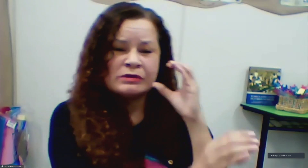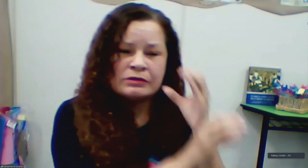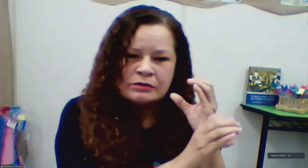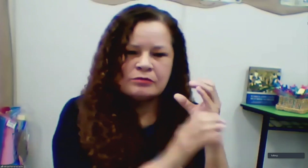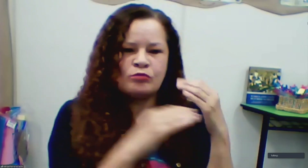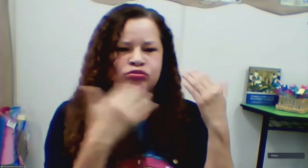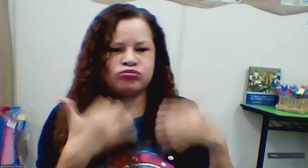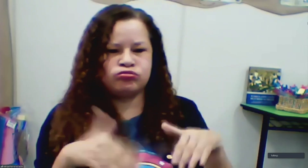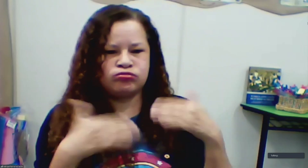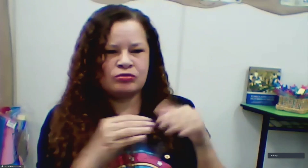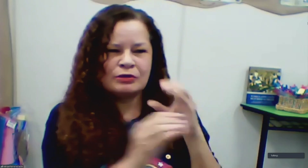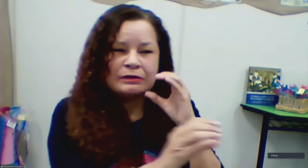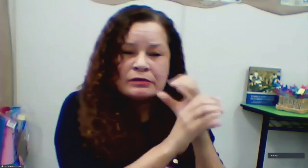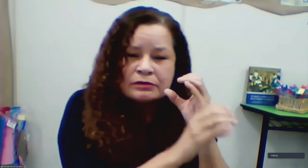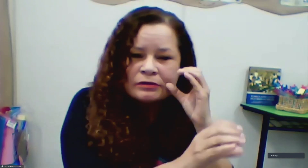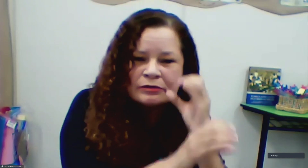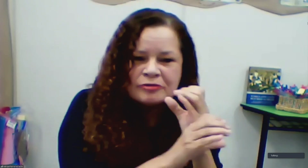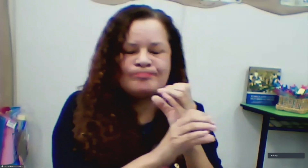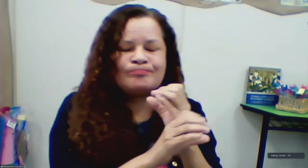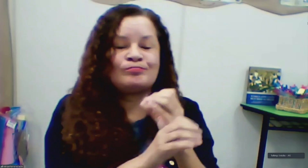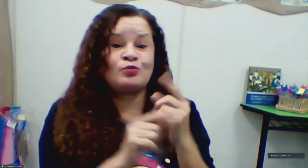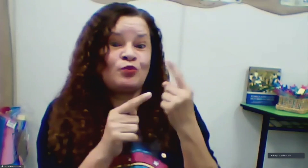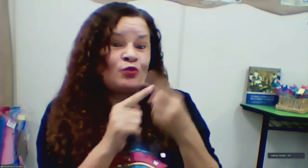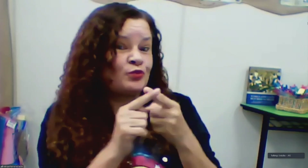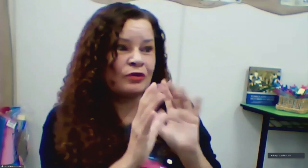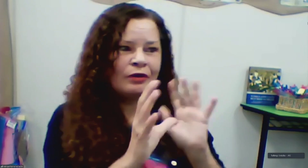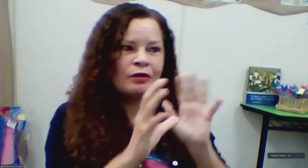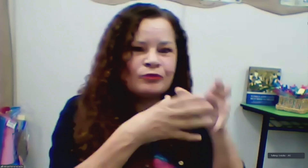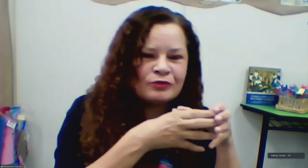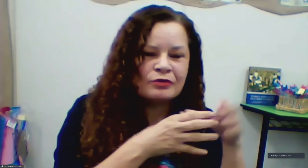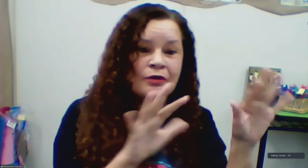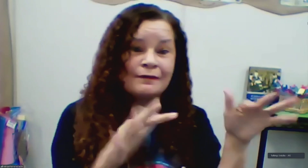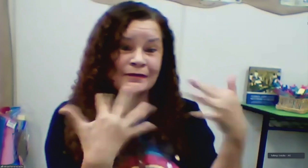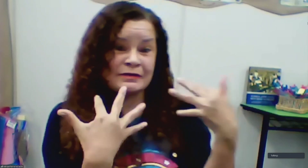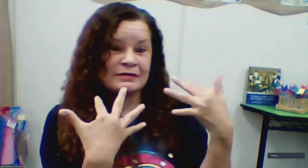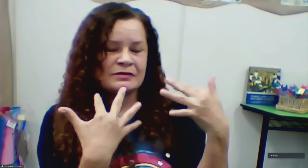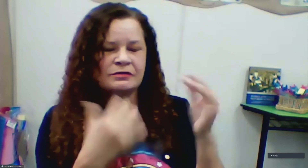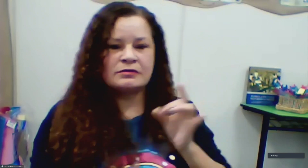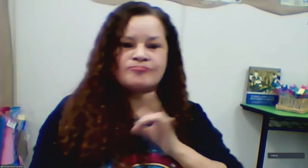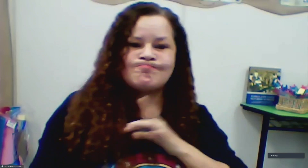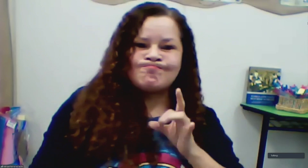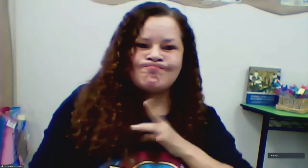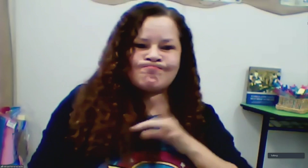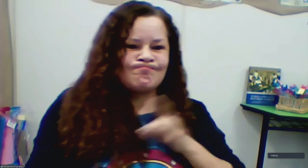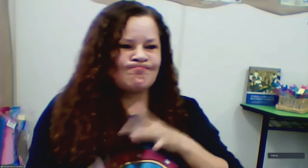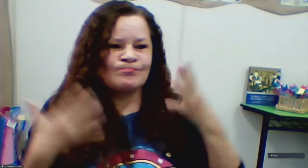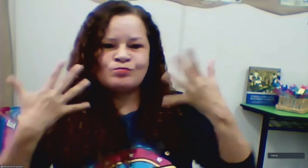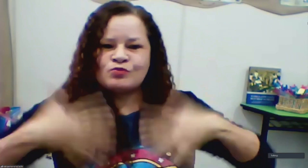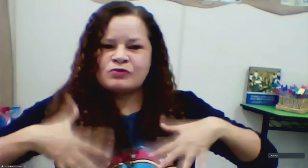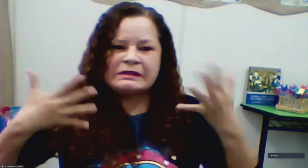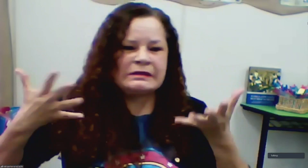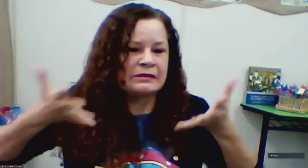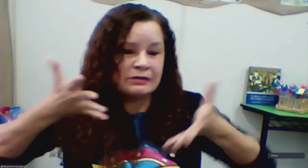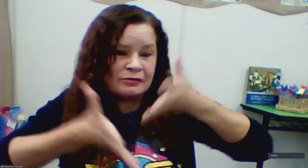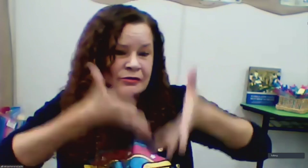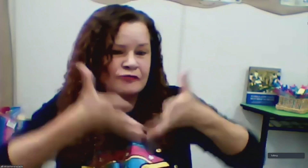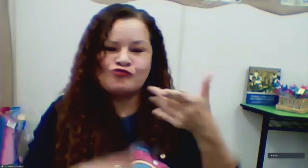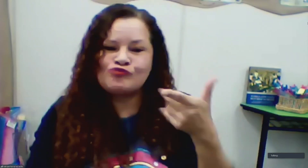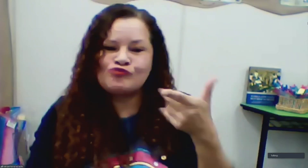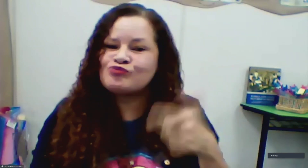sabe? E o grupo fica, parece que com medo de chegar, de falar em sinais. Isso me lembrou muito